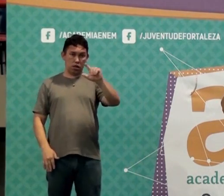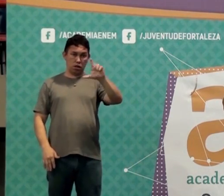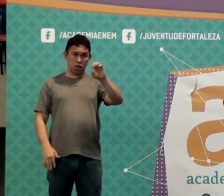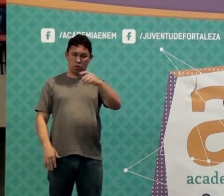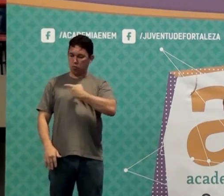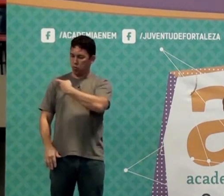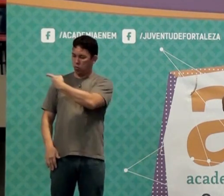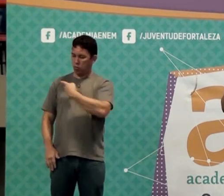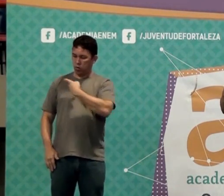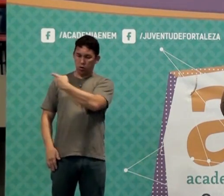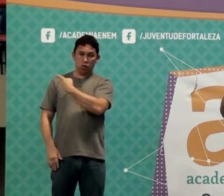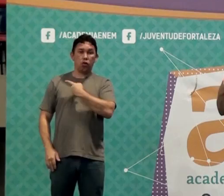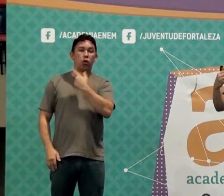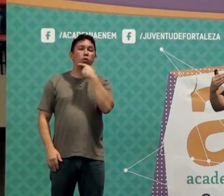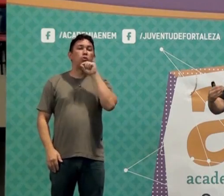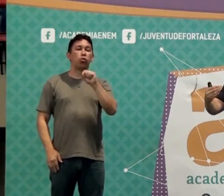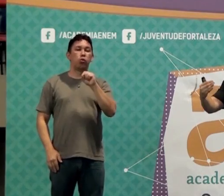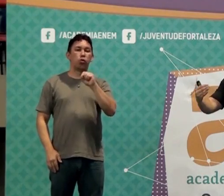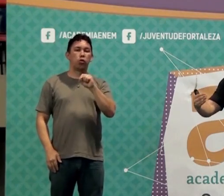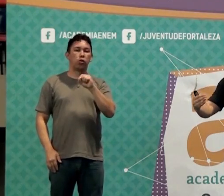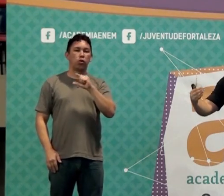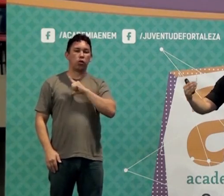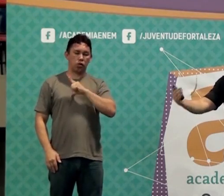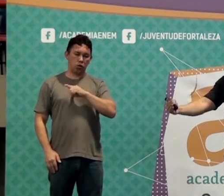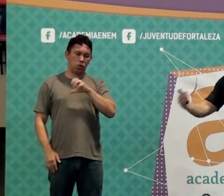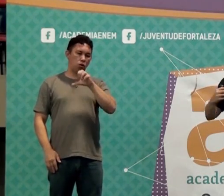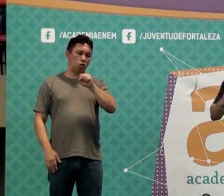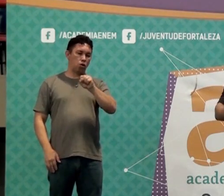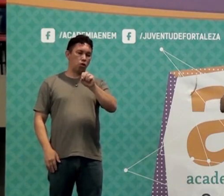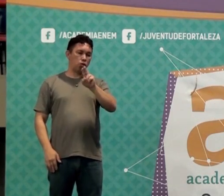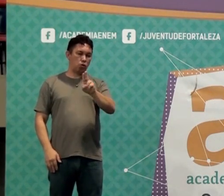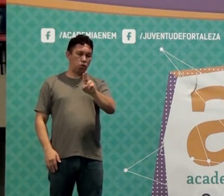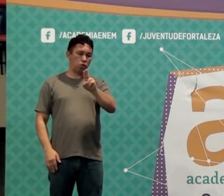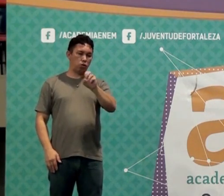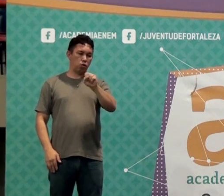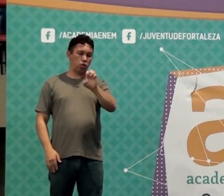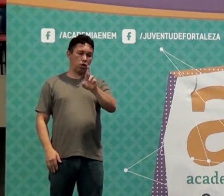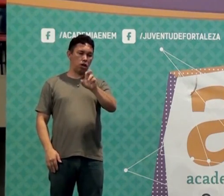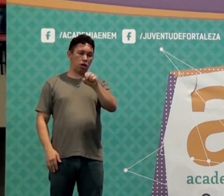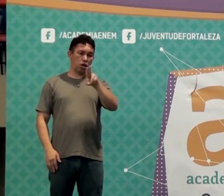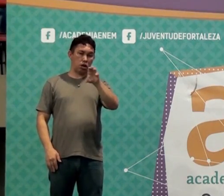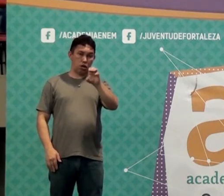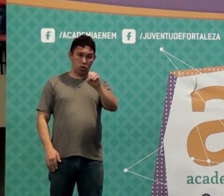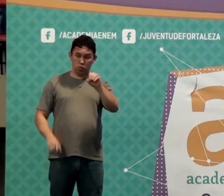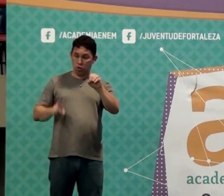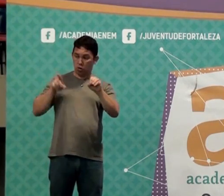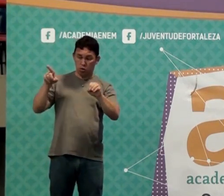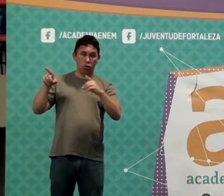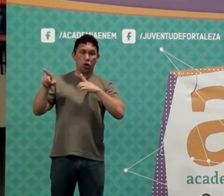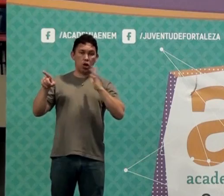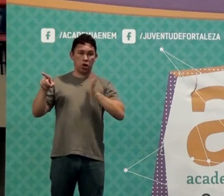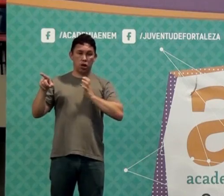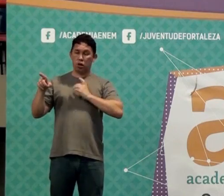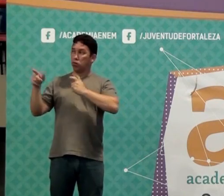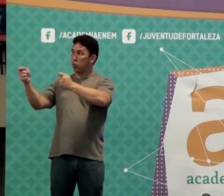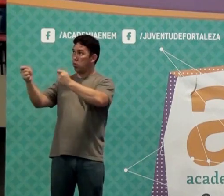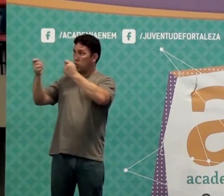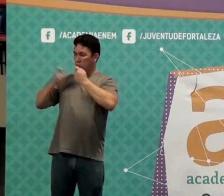deixar de ser servo, você pode virar vassalo. Vassalo é um cara que assume um compromisso